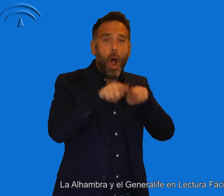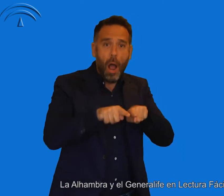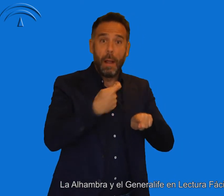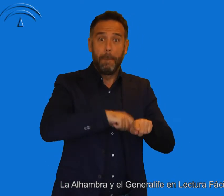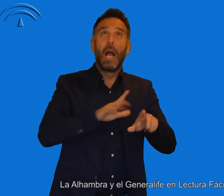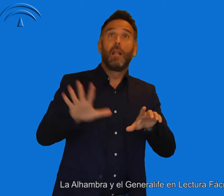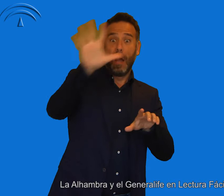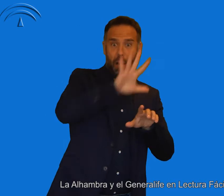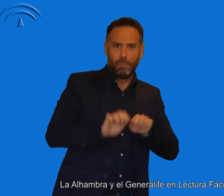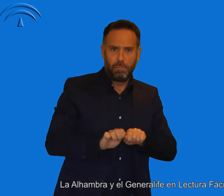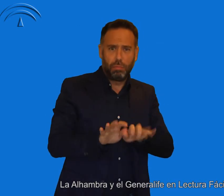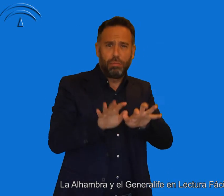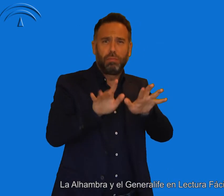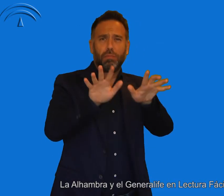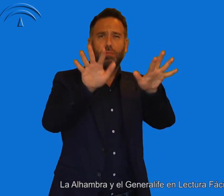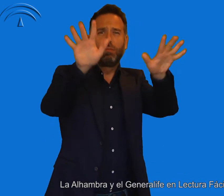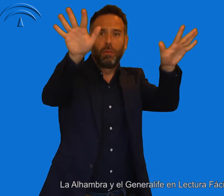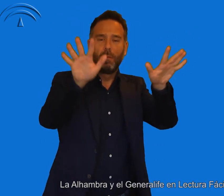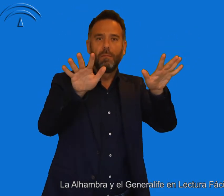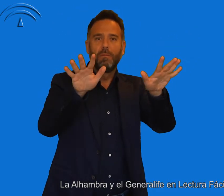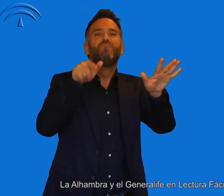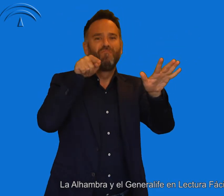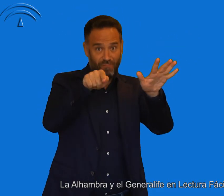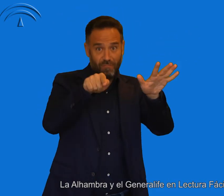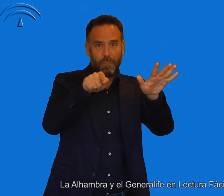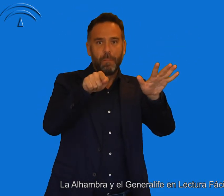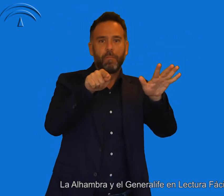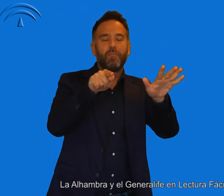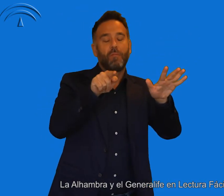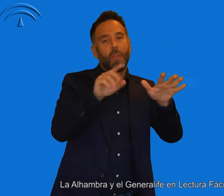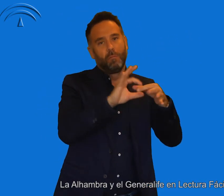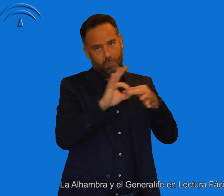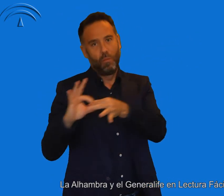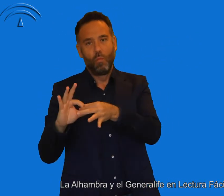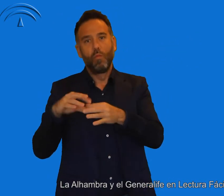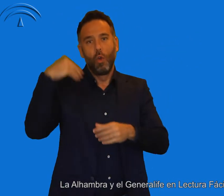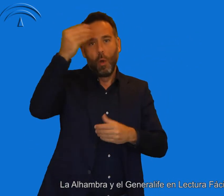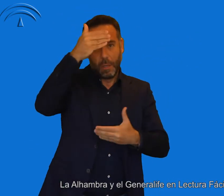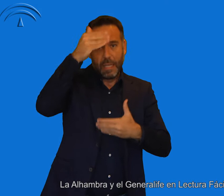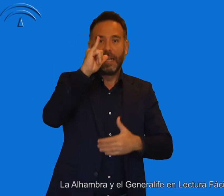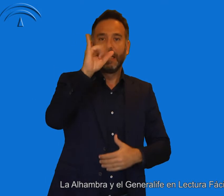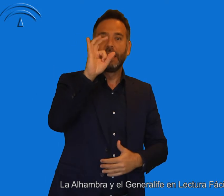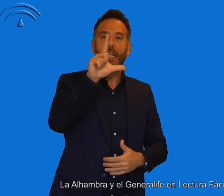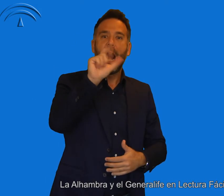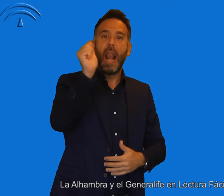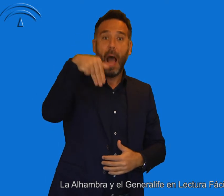habían invadido la península ibérica. Eran seguidores de la religión de Mahoma, el